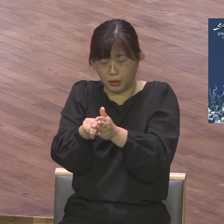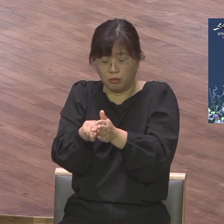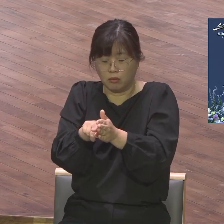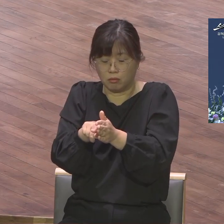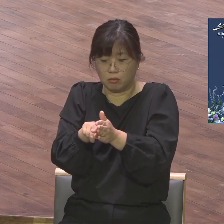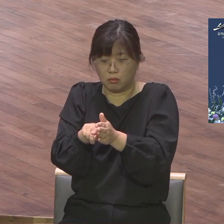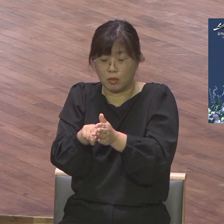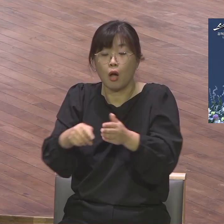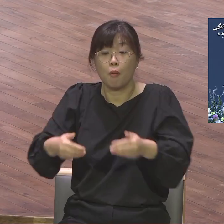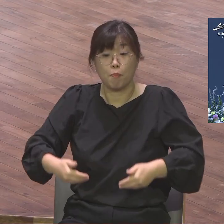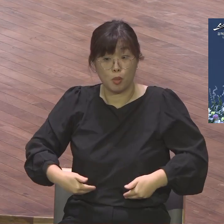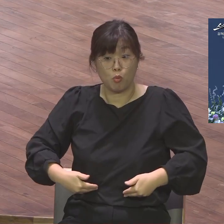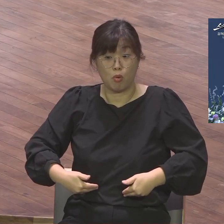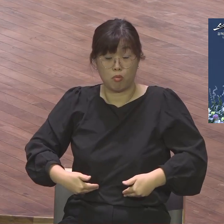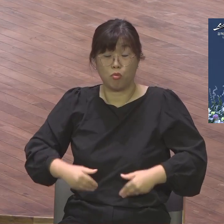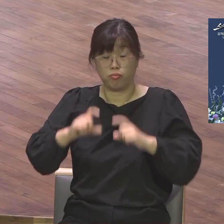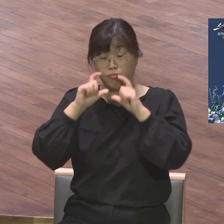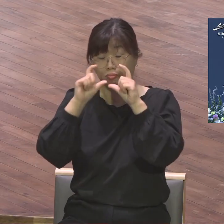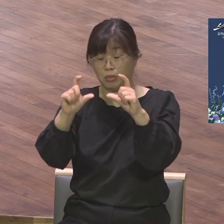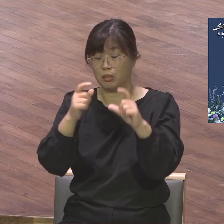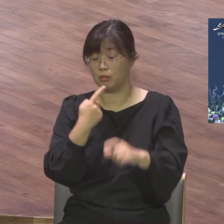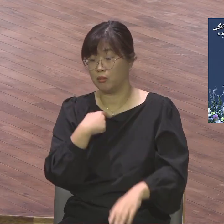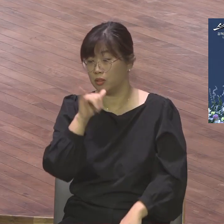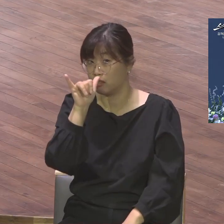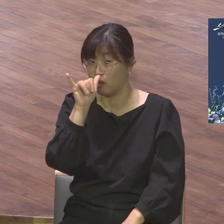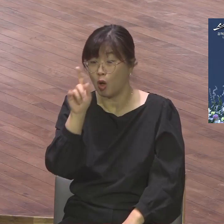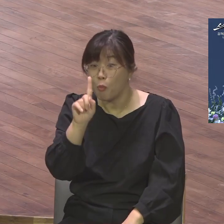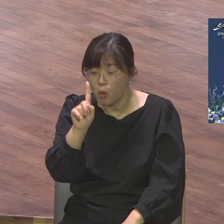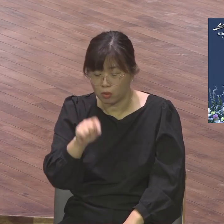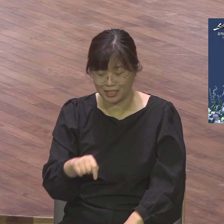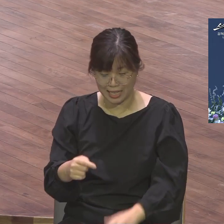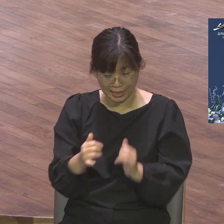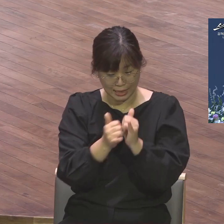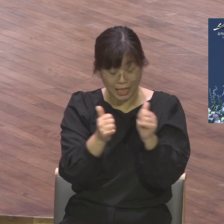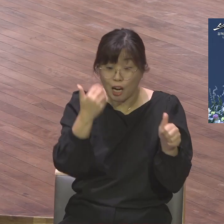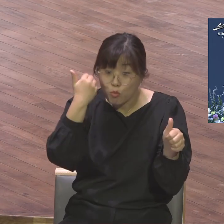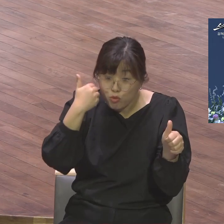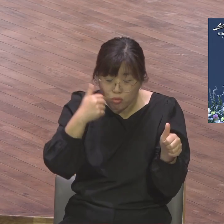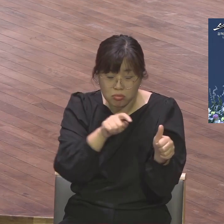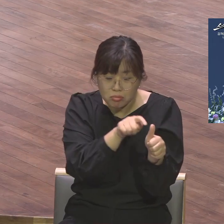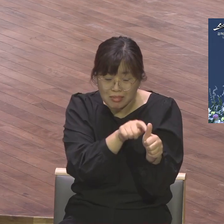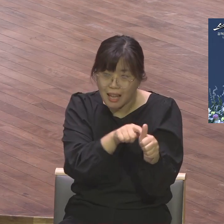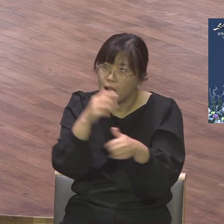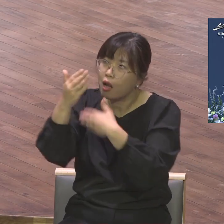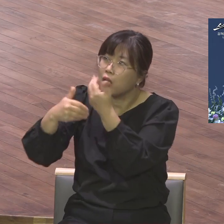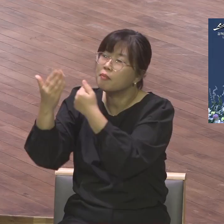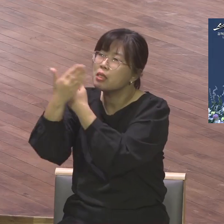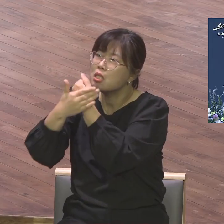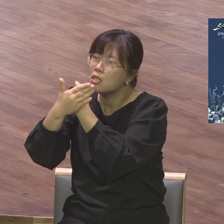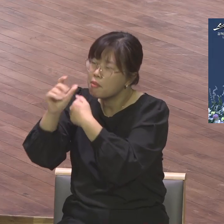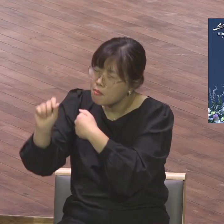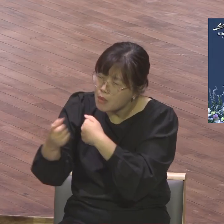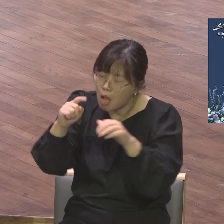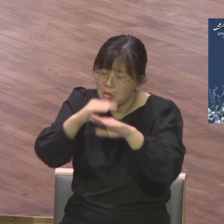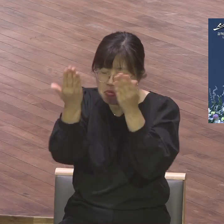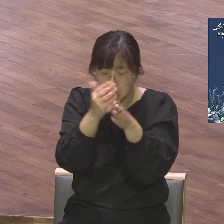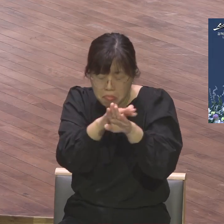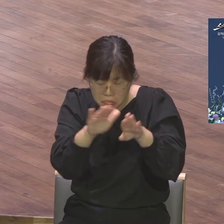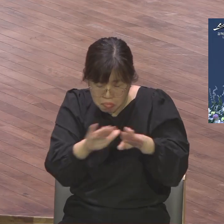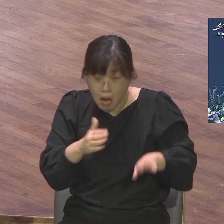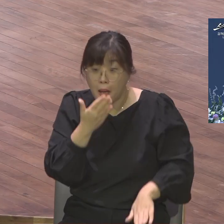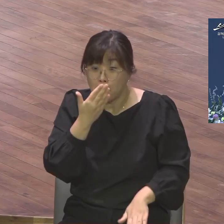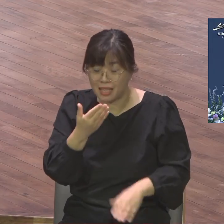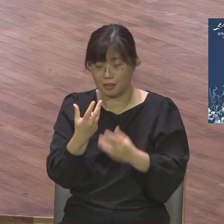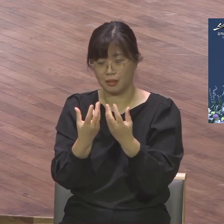그걸 강조했어요. 하나님 은혜가 임하면 막혔던 모든 것들이 이